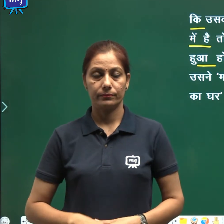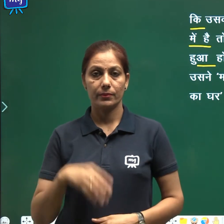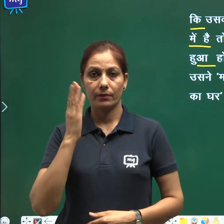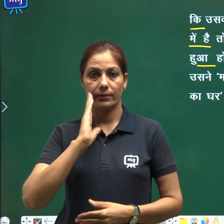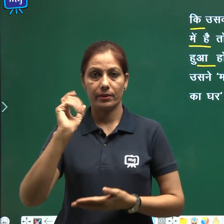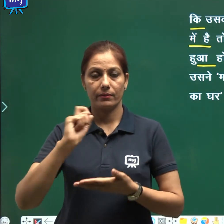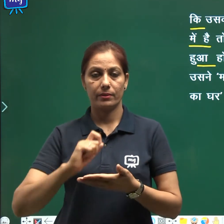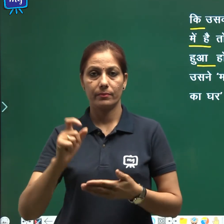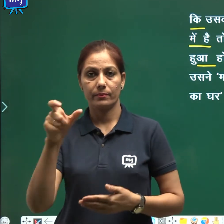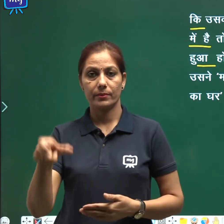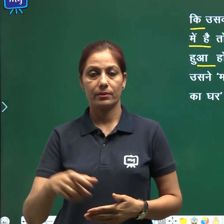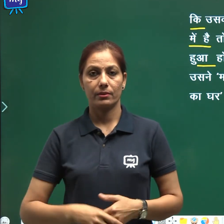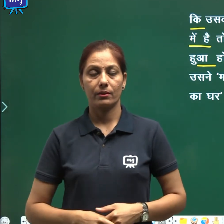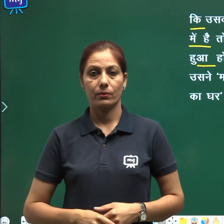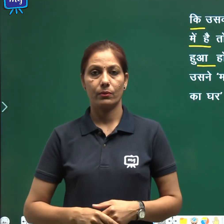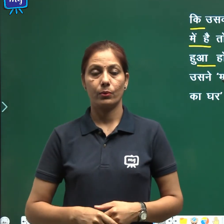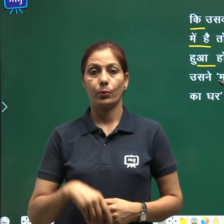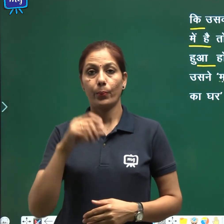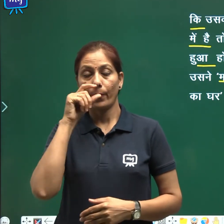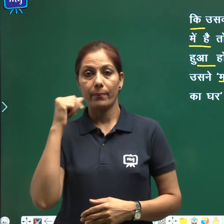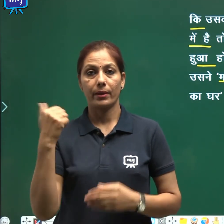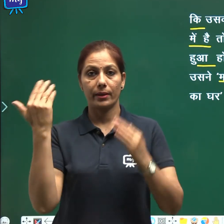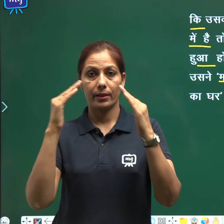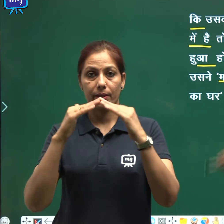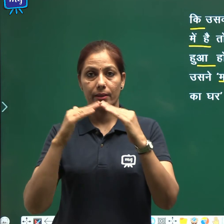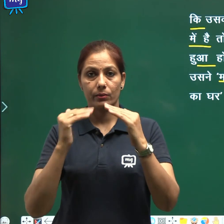कवि ने मायके को